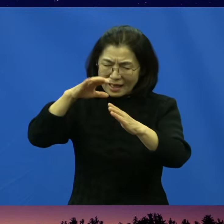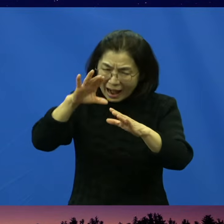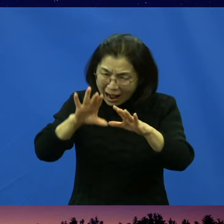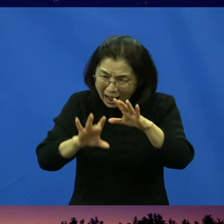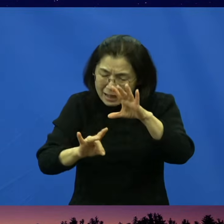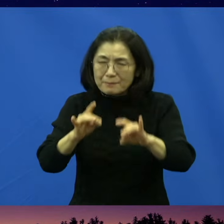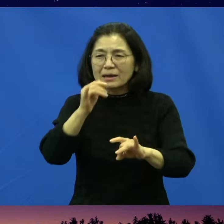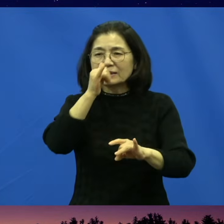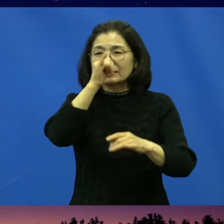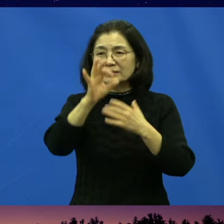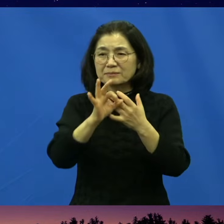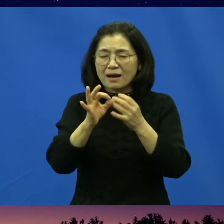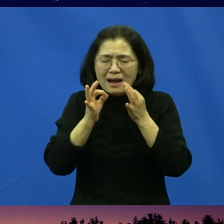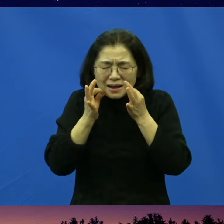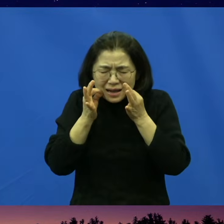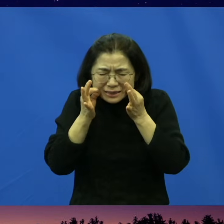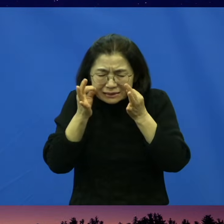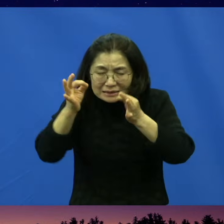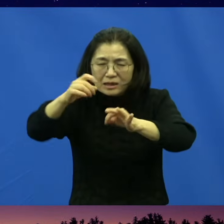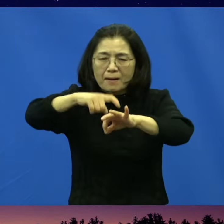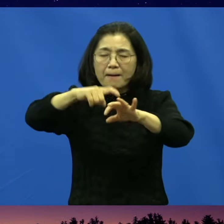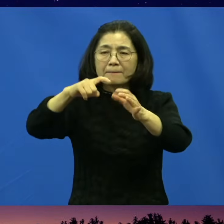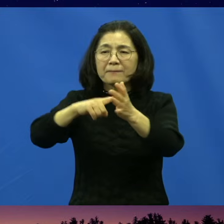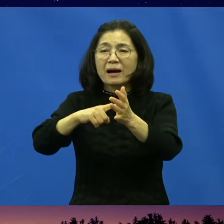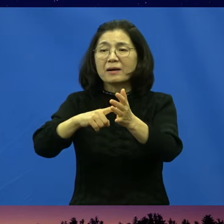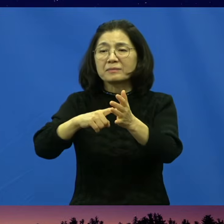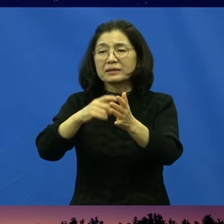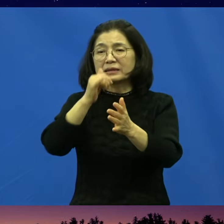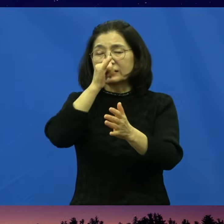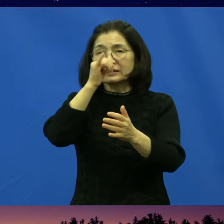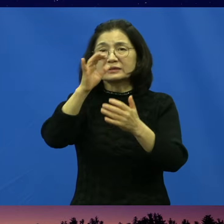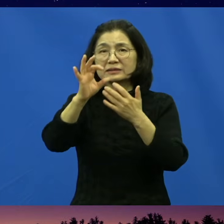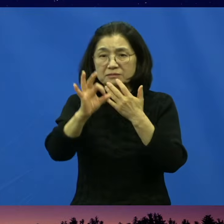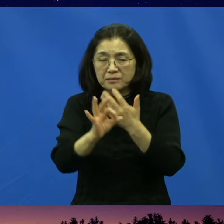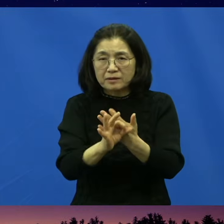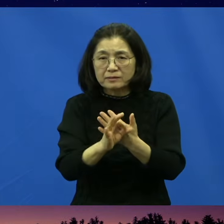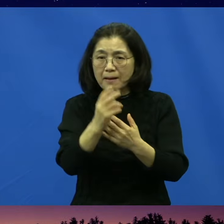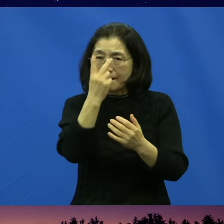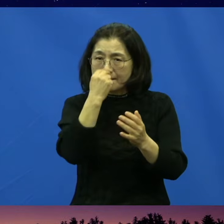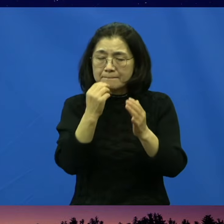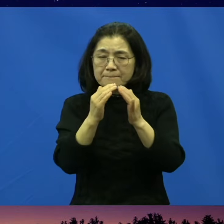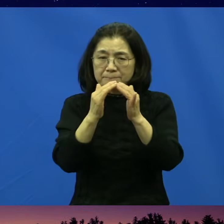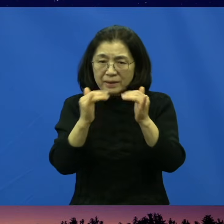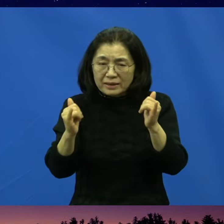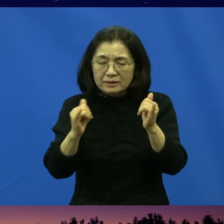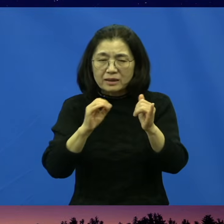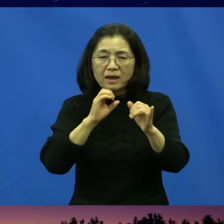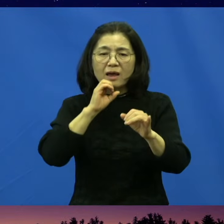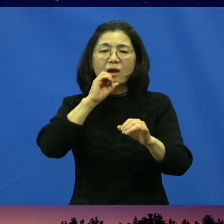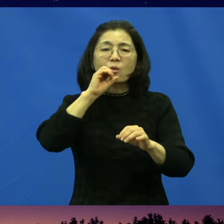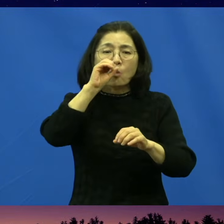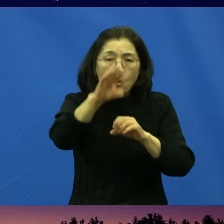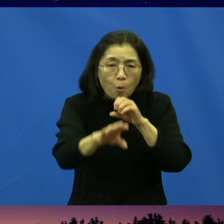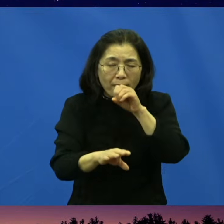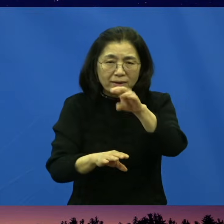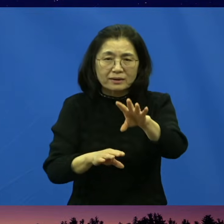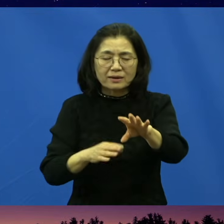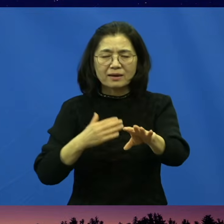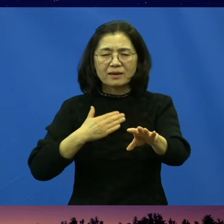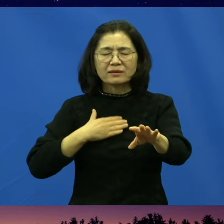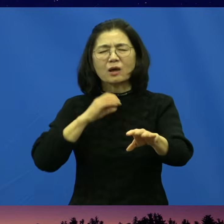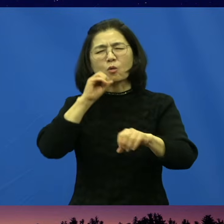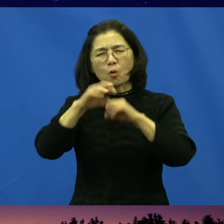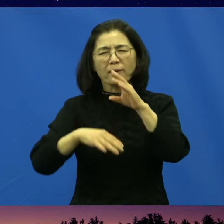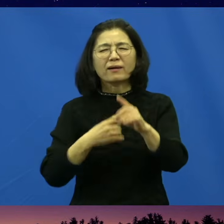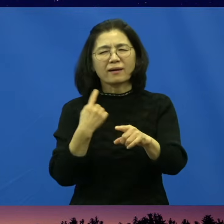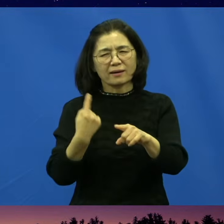향해서 간절한 마음이 있으면, 오늘 이 바디메오의 고백이 다른 이의 고백이 아니라 저절로 내